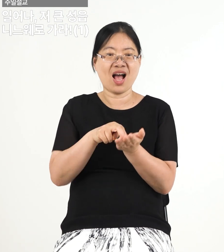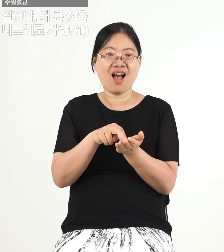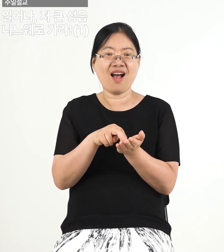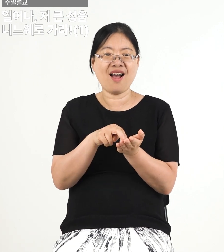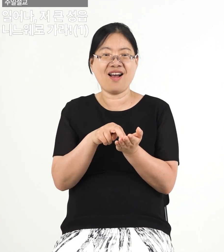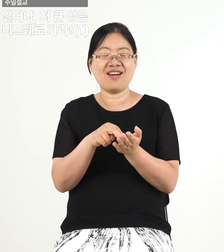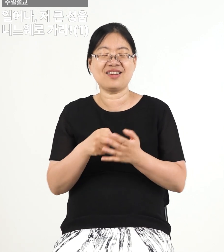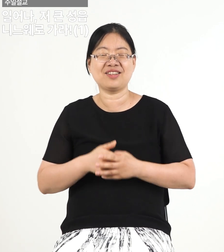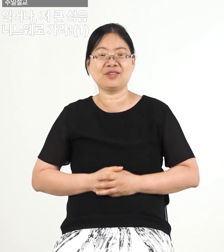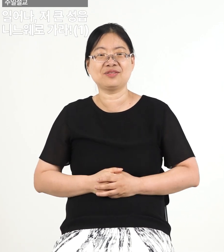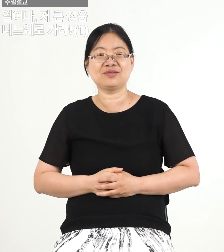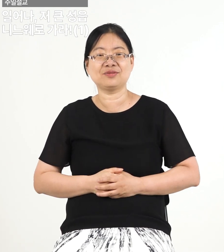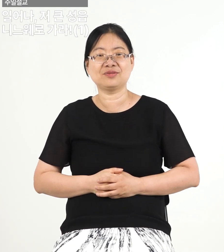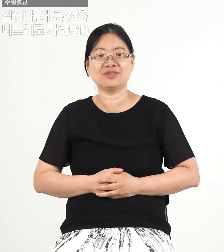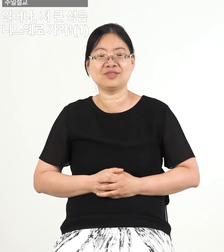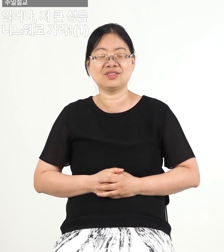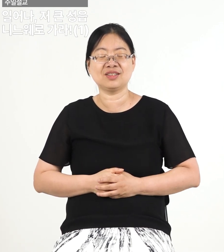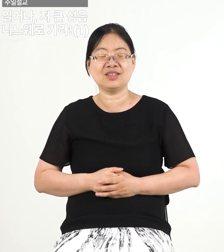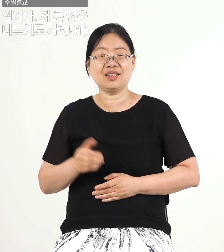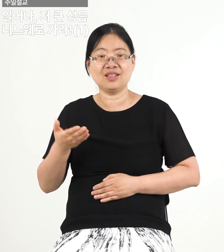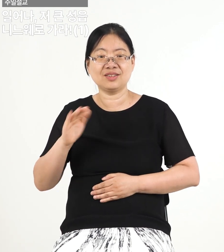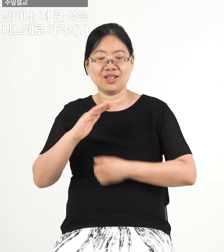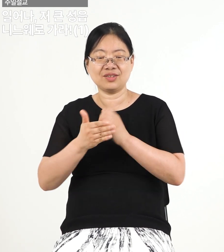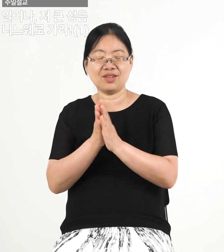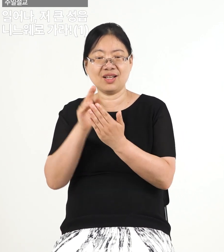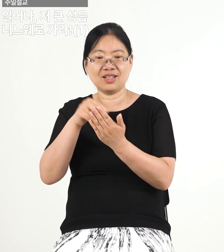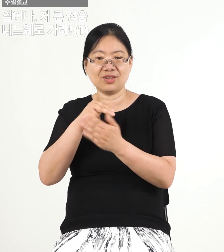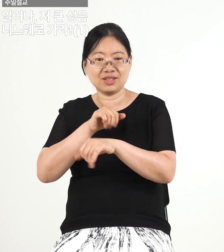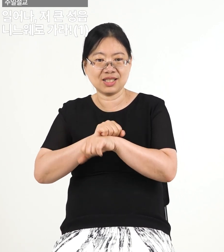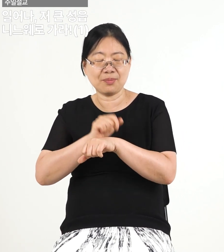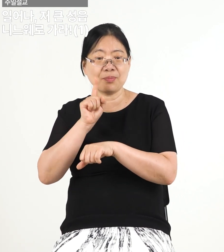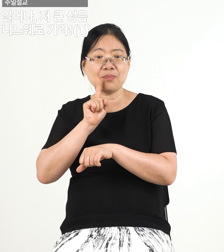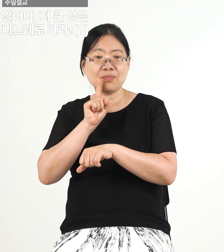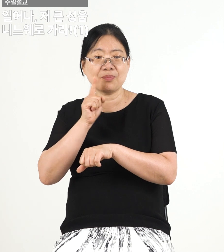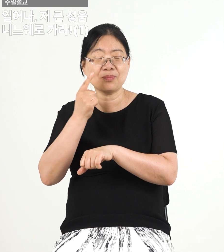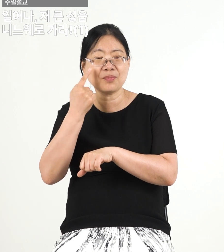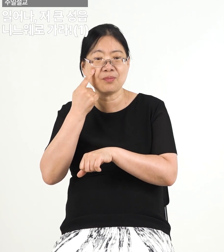탔을까요, 배를. 그런데 성경을 잘 보세요.